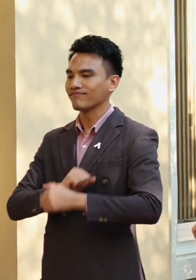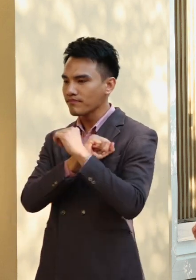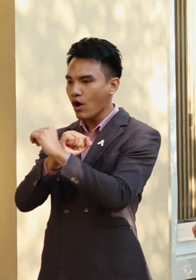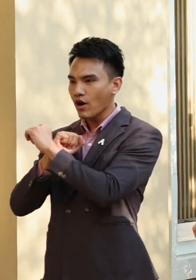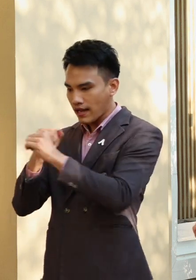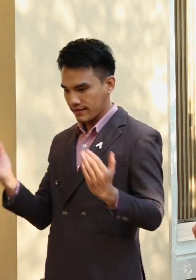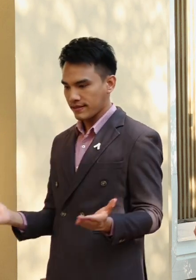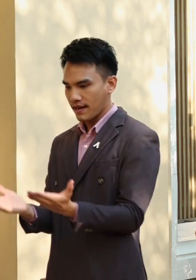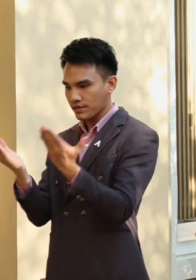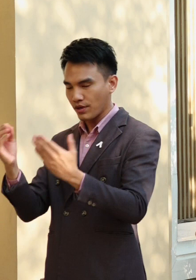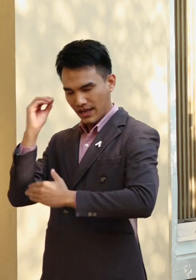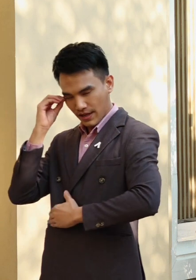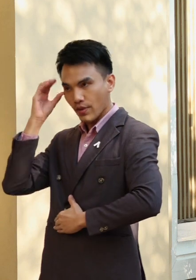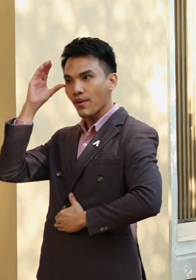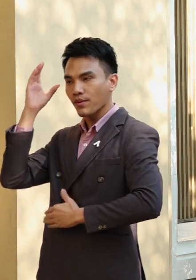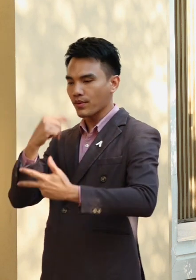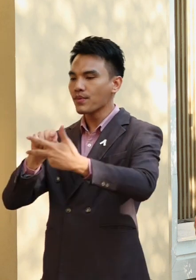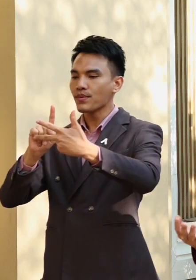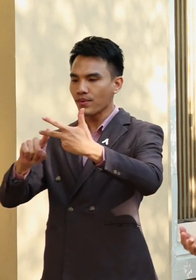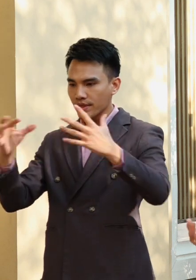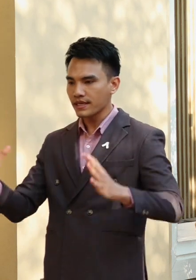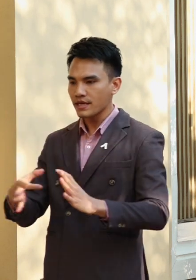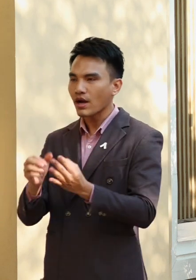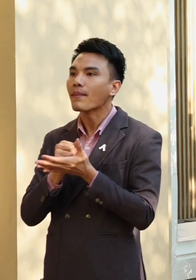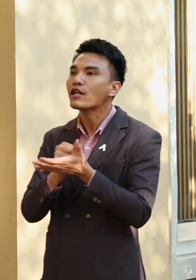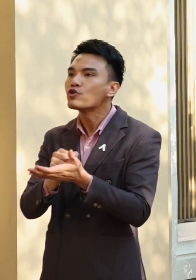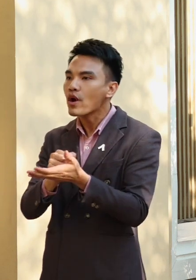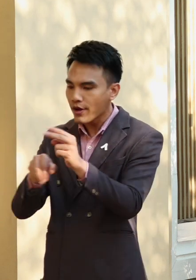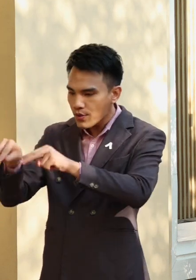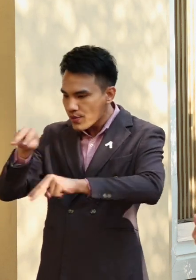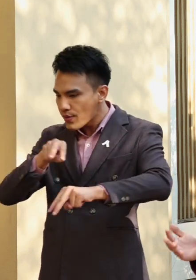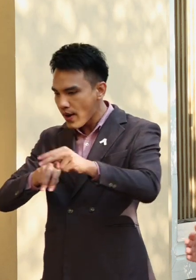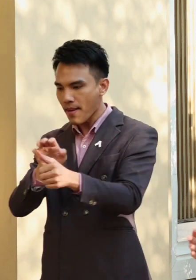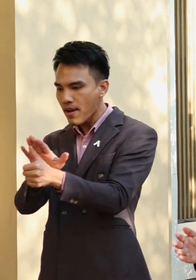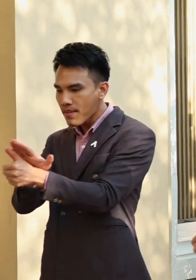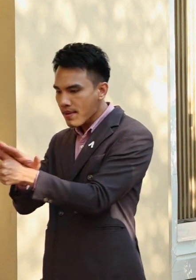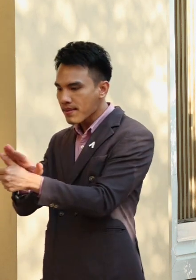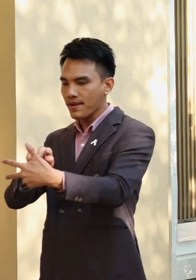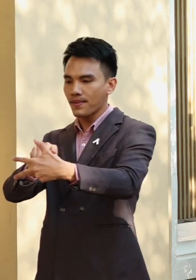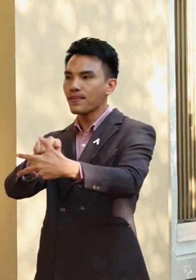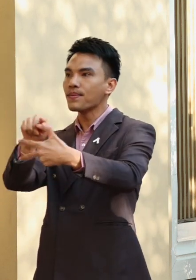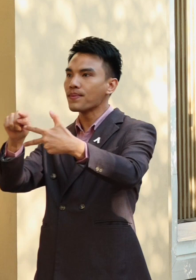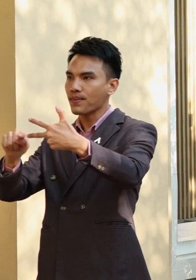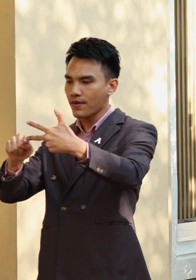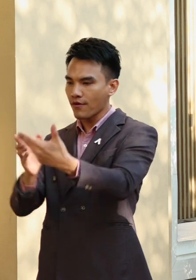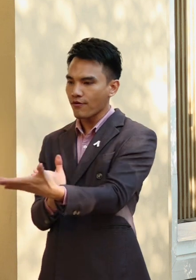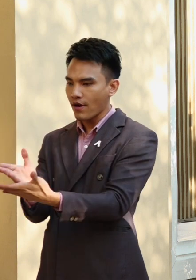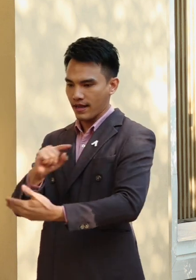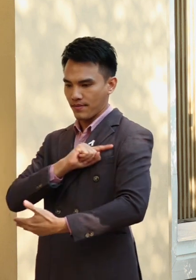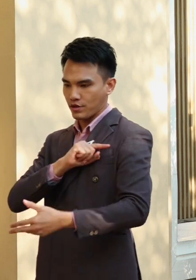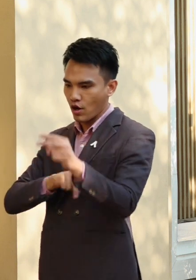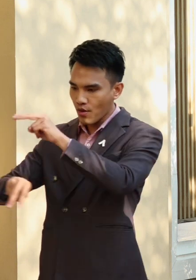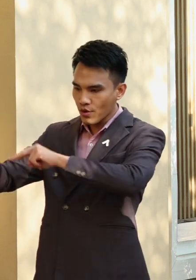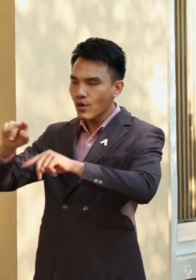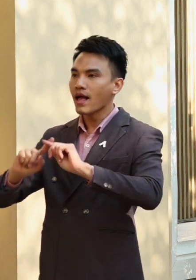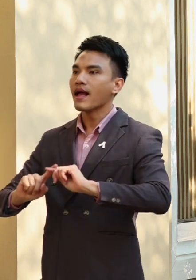รับรู้และส่วนสุดท้ายก็จะเกี่ยวข้องกับการเยียวยาแล้วก็การดูแลนะครับซึ่งทั้ง3ส่วนนี้จะมีหน่วยงานที่ดูแลต่างกัน